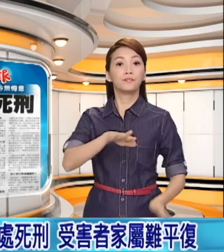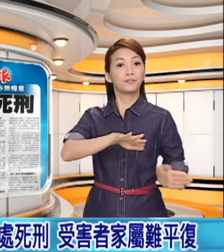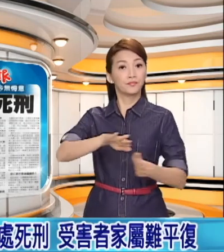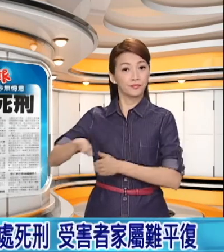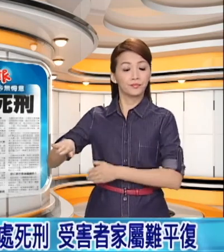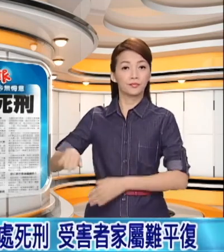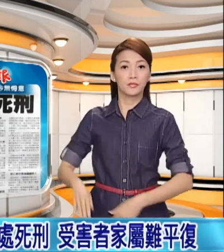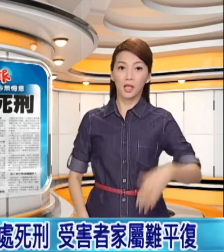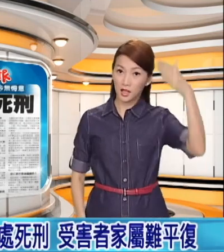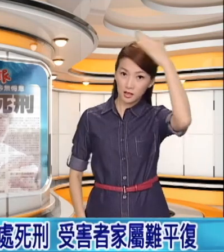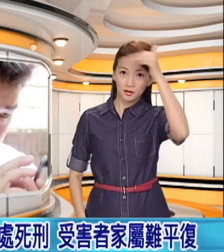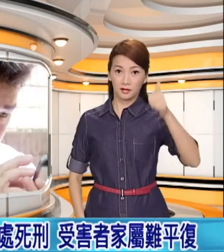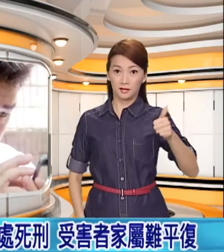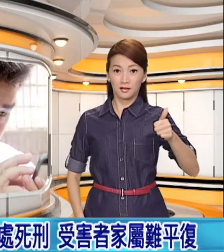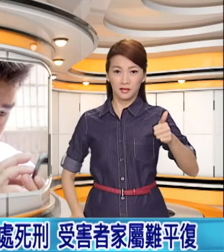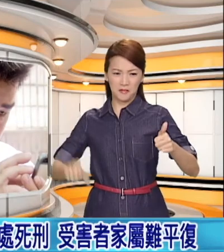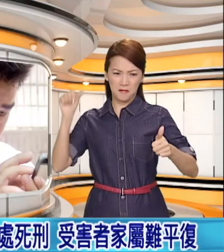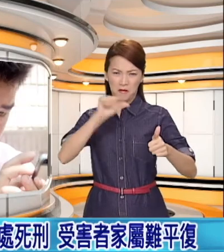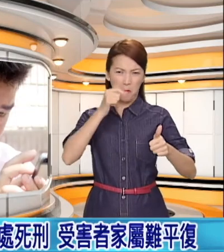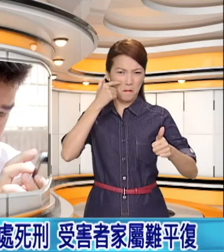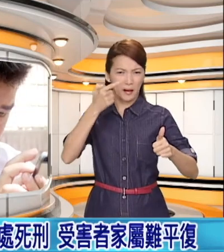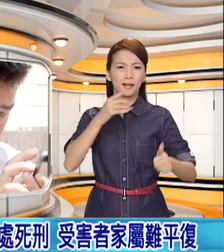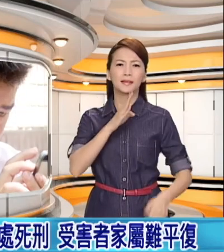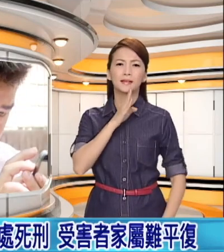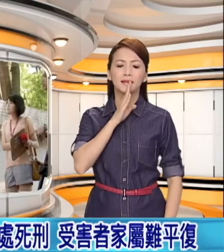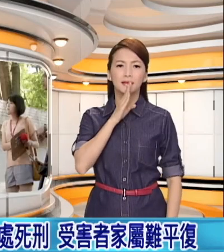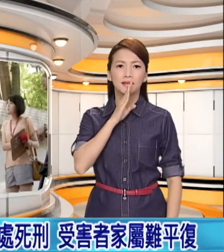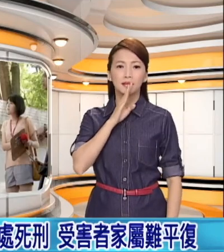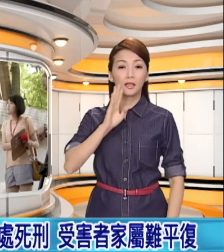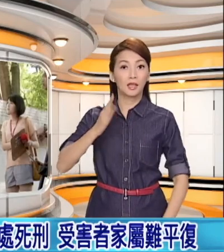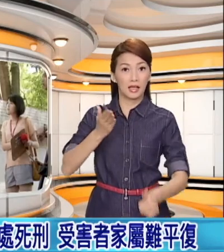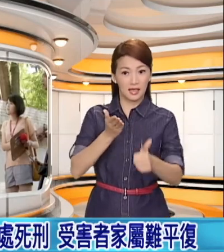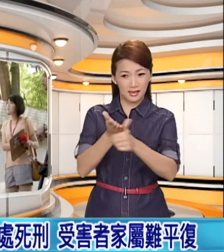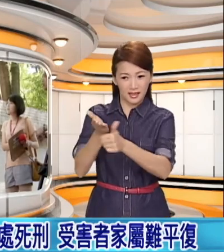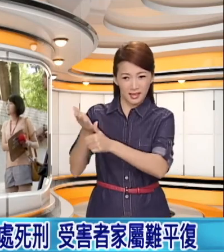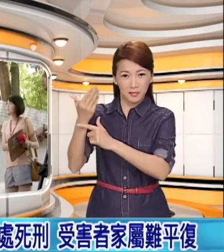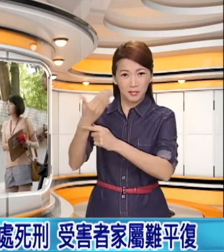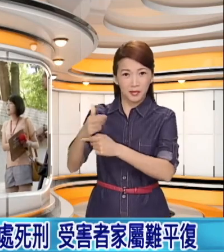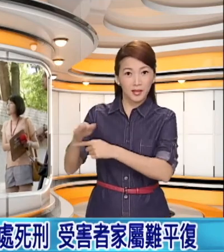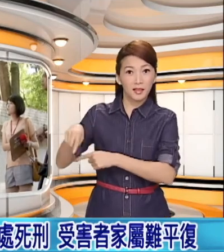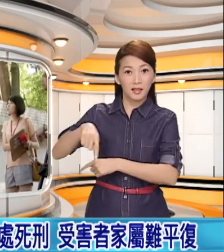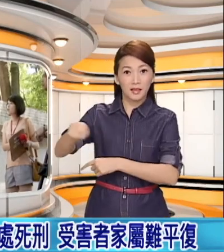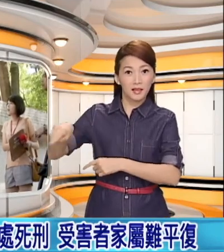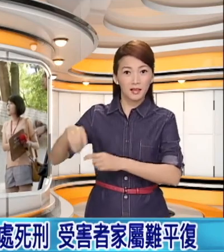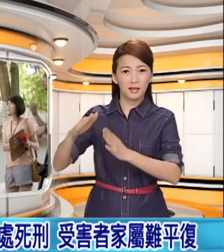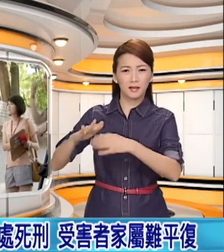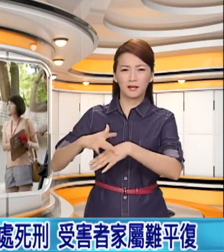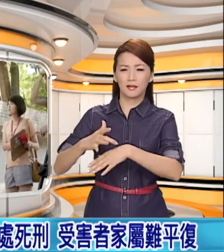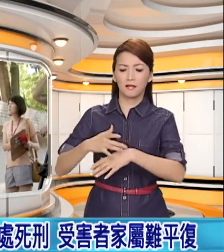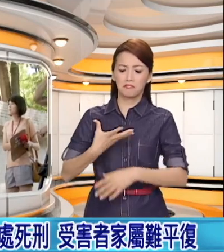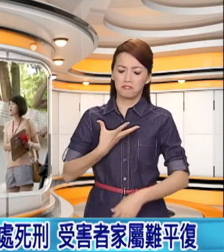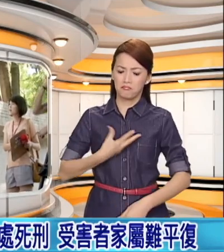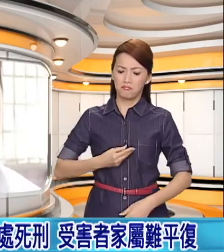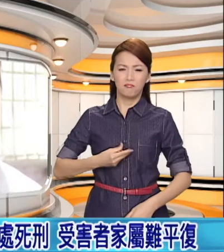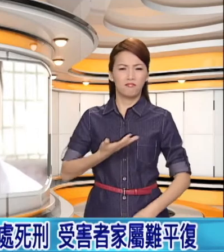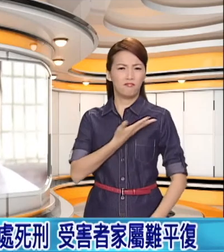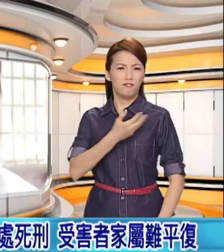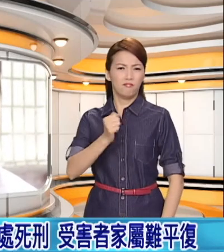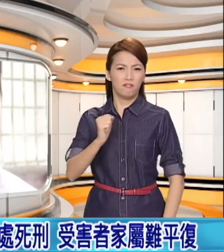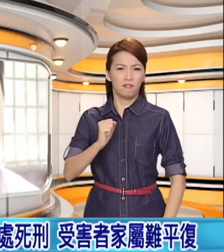虽然郑捷被囚处极刑，但是被害者家属心中的伤痛仍然难以抚平。他们表